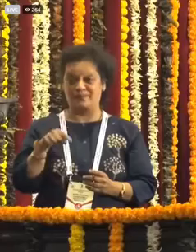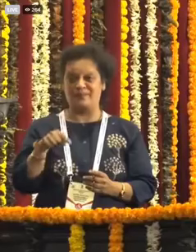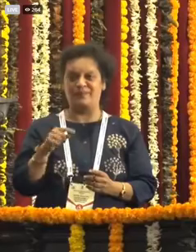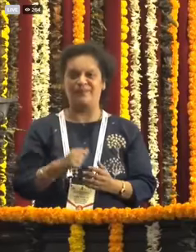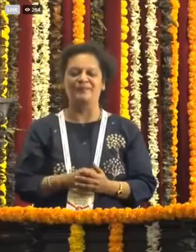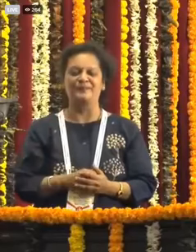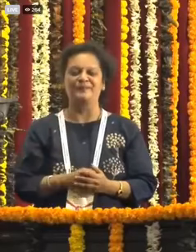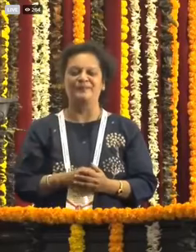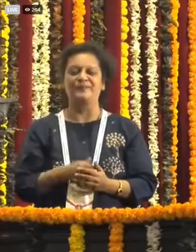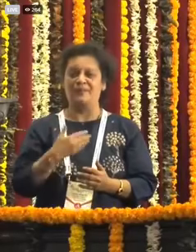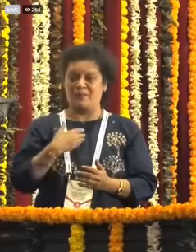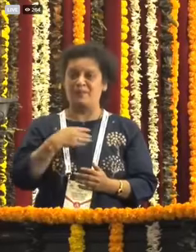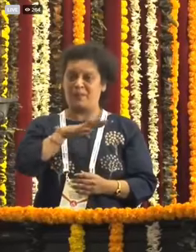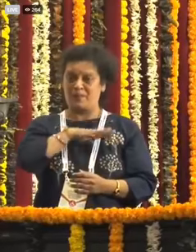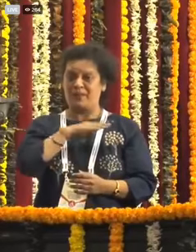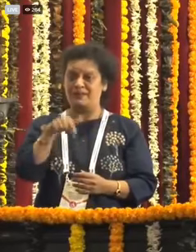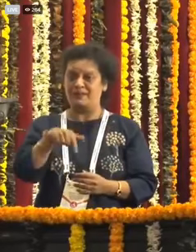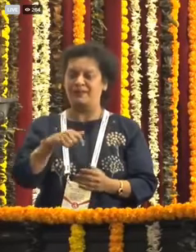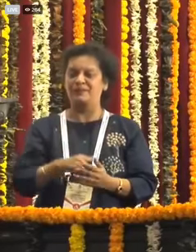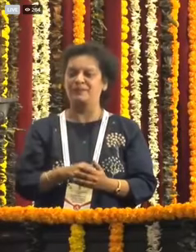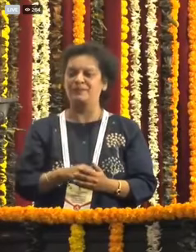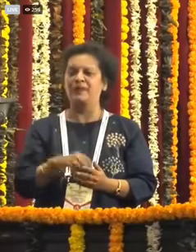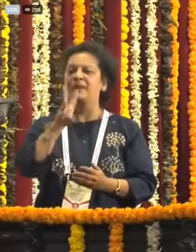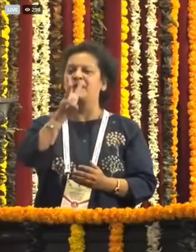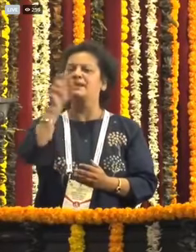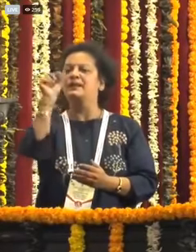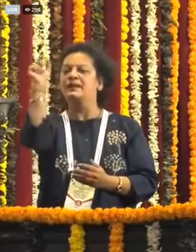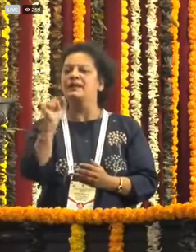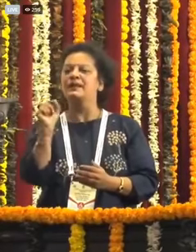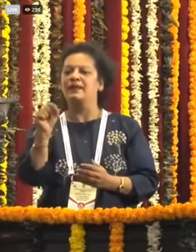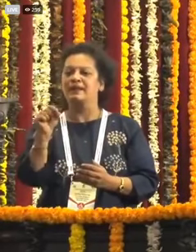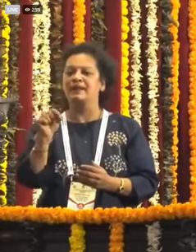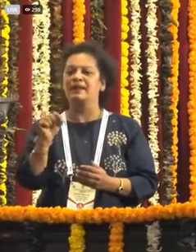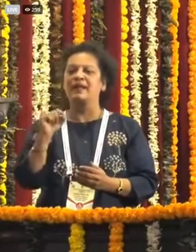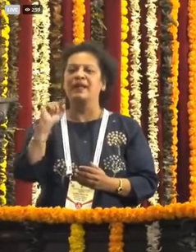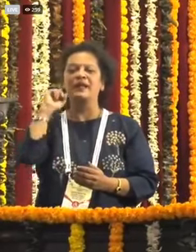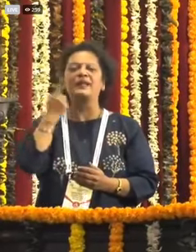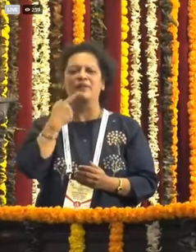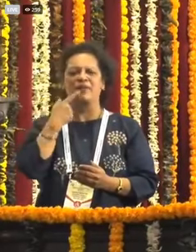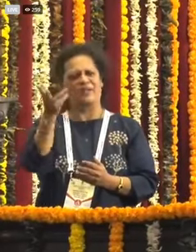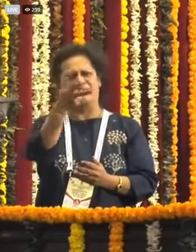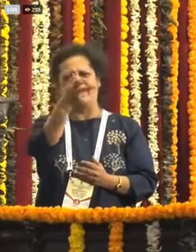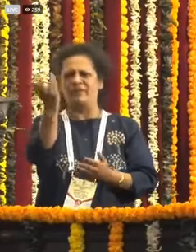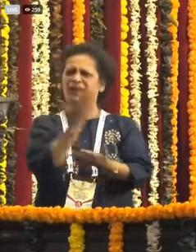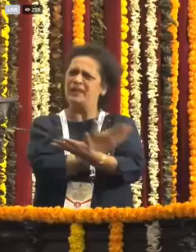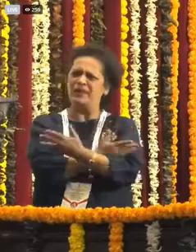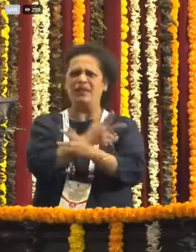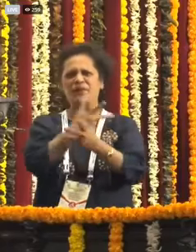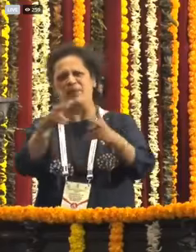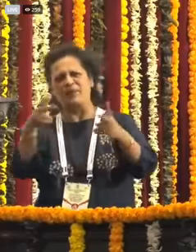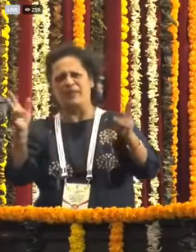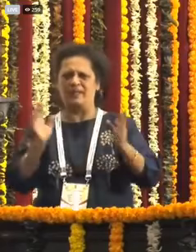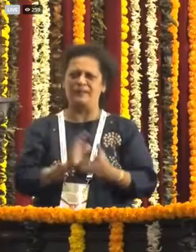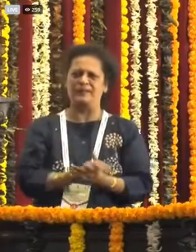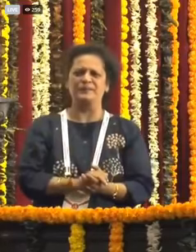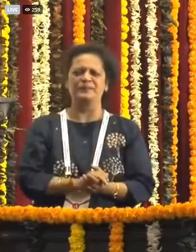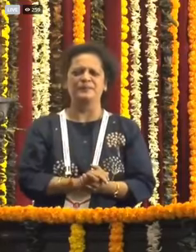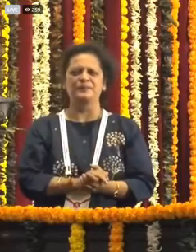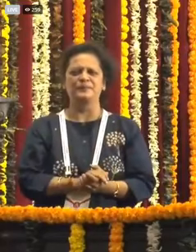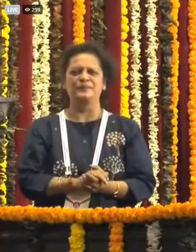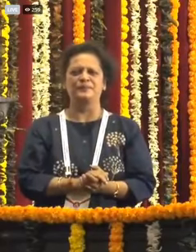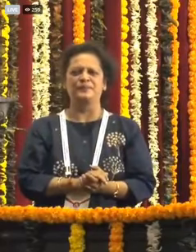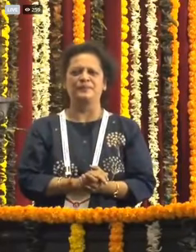मला वाटतं आपल्या राज्यामध्ये देखील 3% लोक दिव्यांग बांधव भगिनी आहेत आणि मी नेहमी